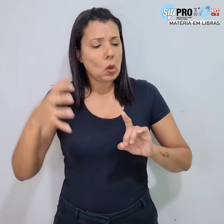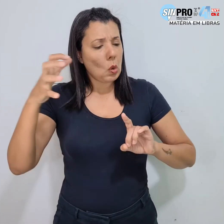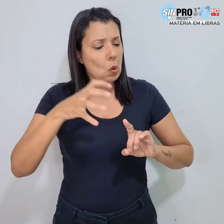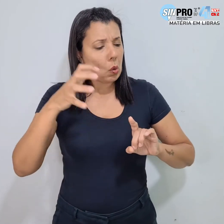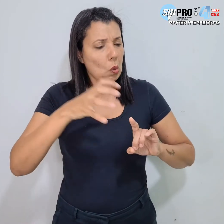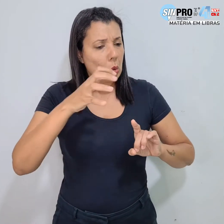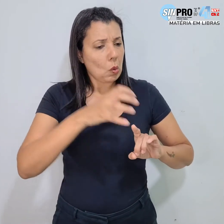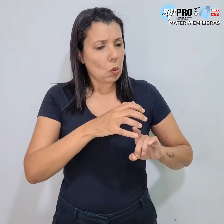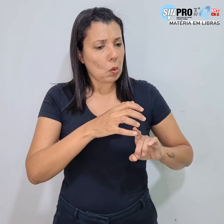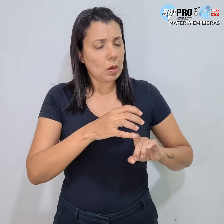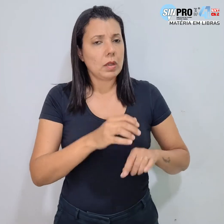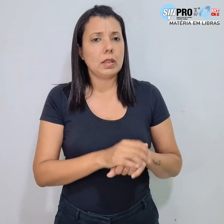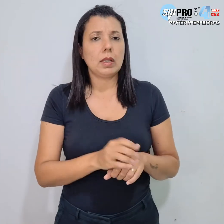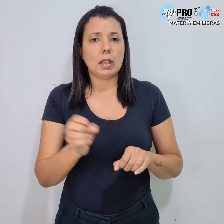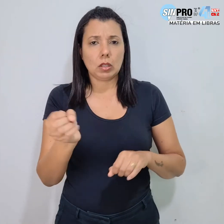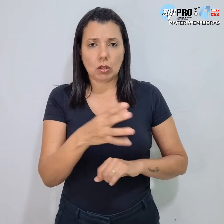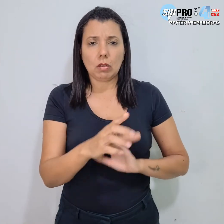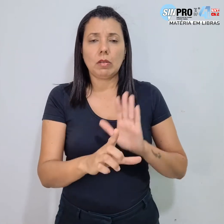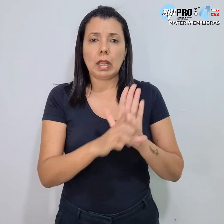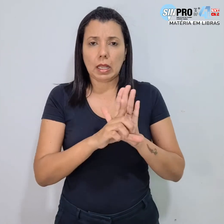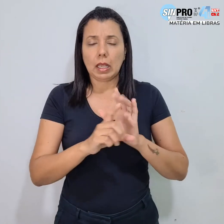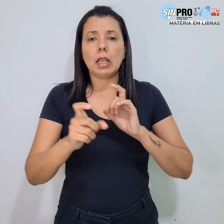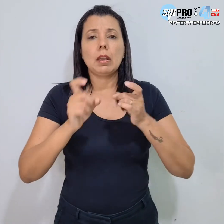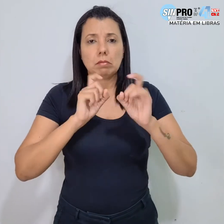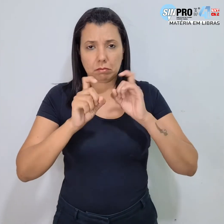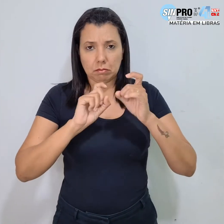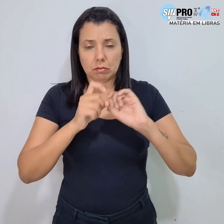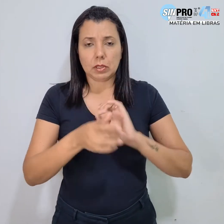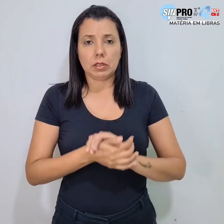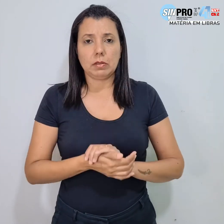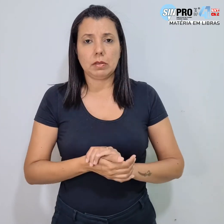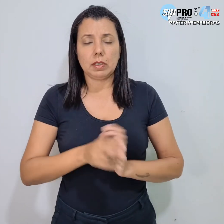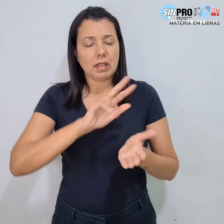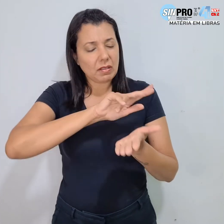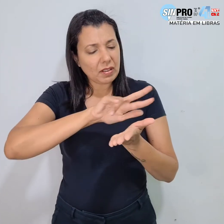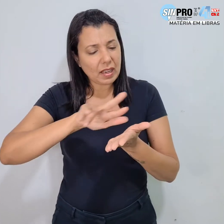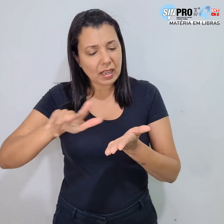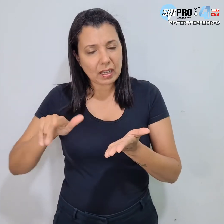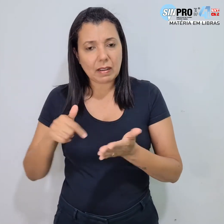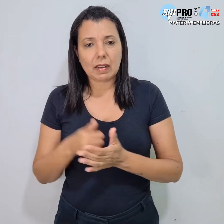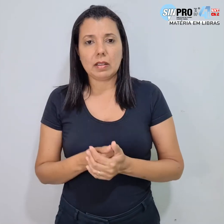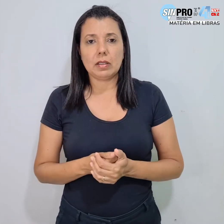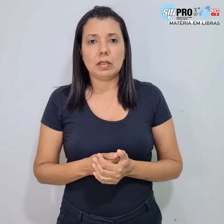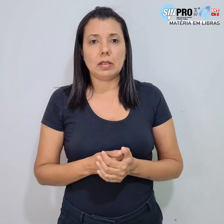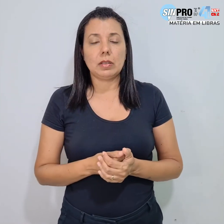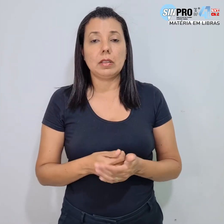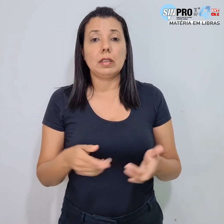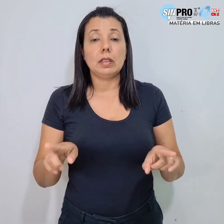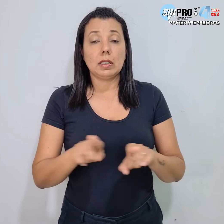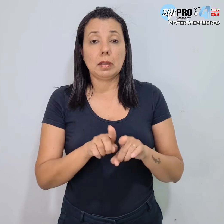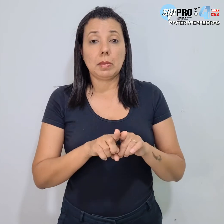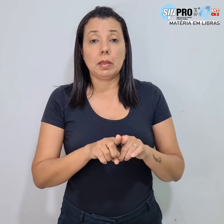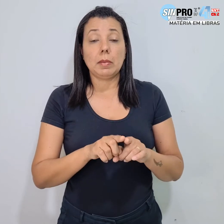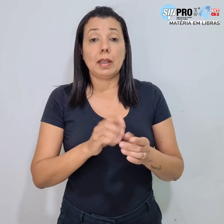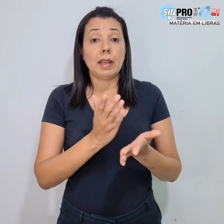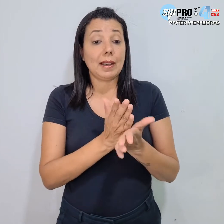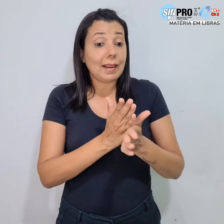os ataques da reforma administrativa são muitos. Abre espaço para